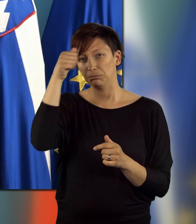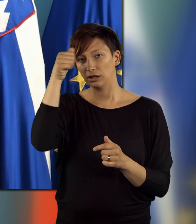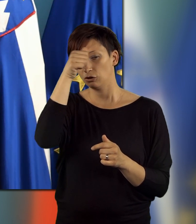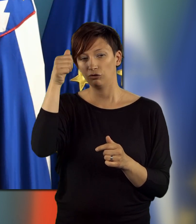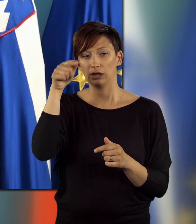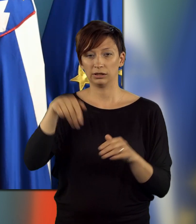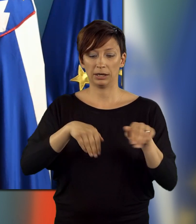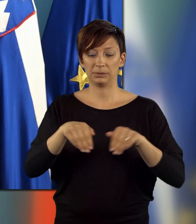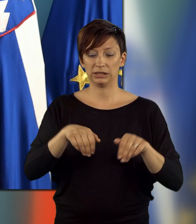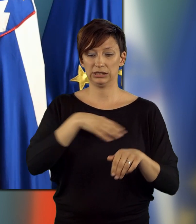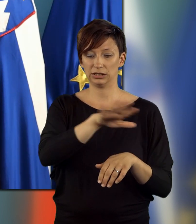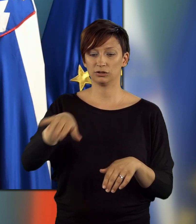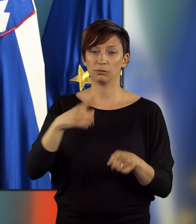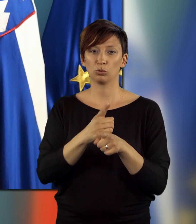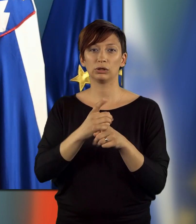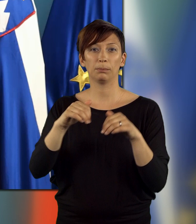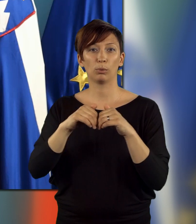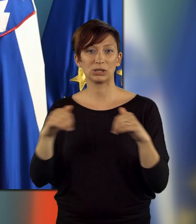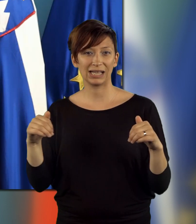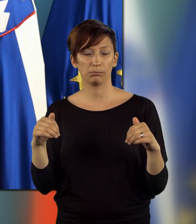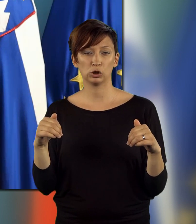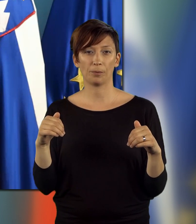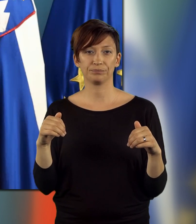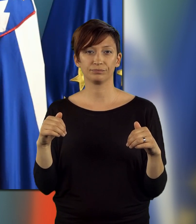Imenovala na ministrstvu sem tudi posebno